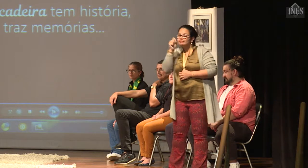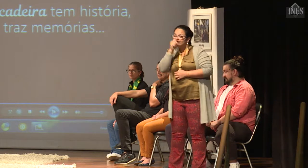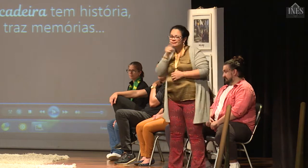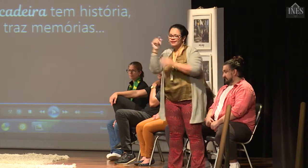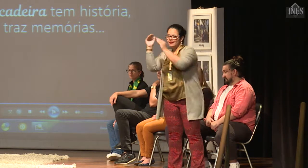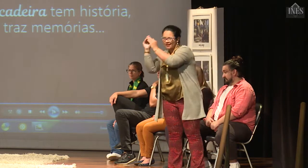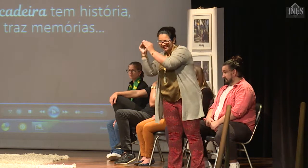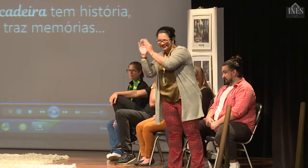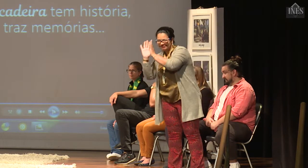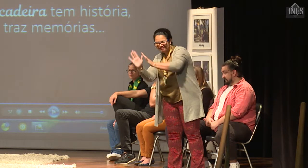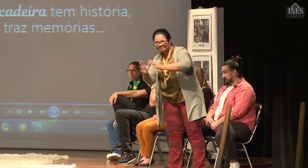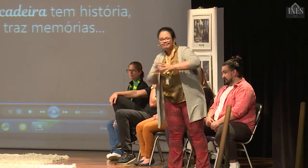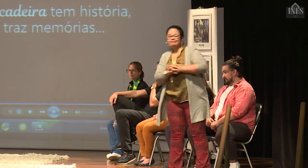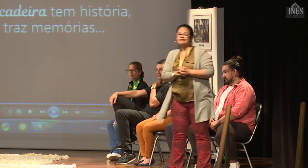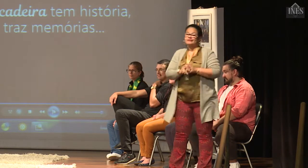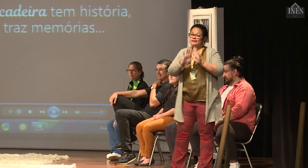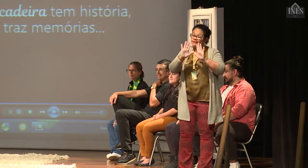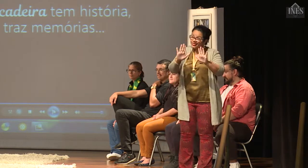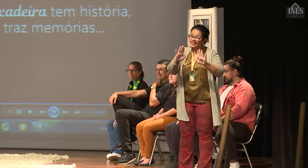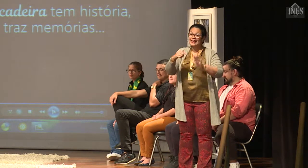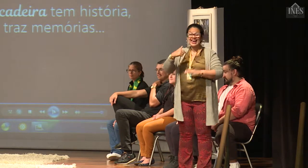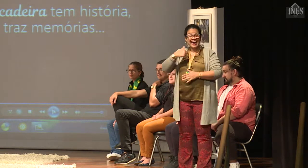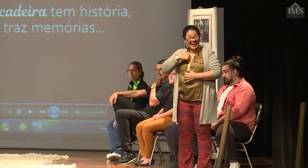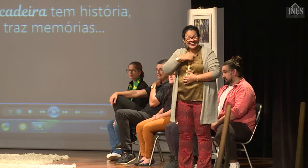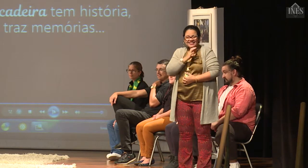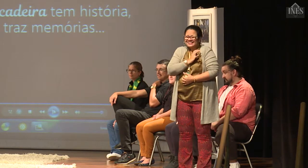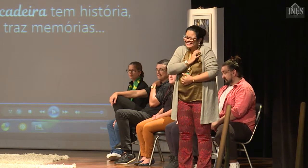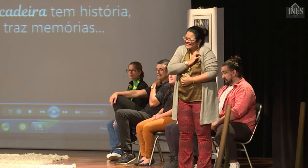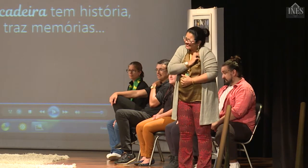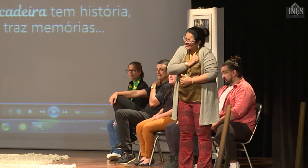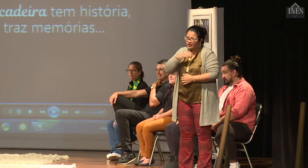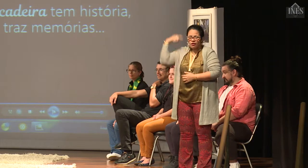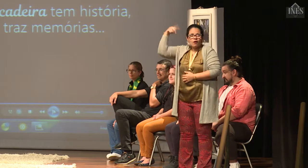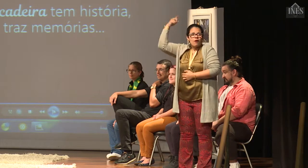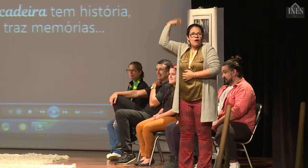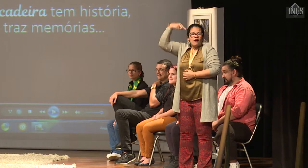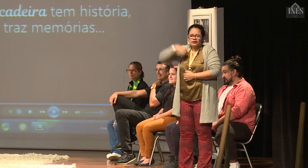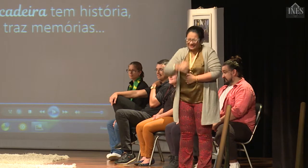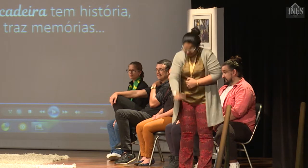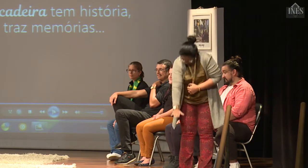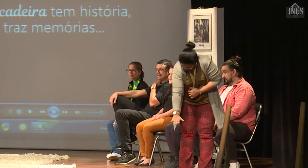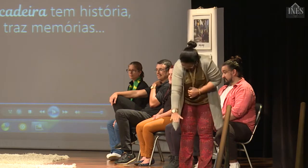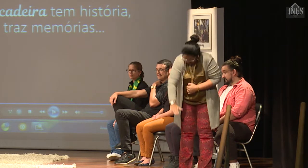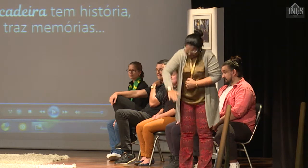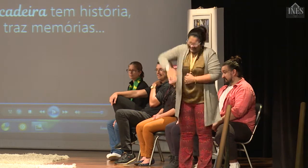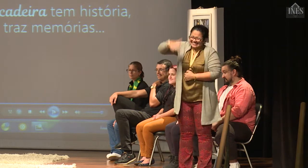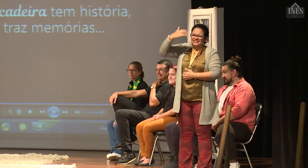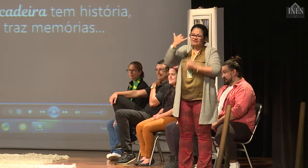sexta. Sábado e domingo nós íamos para casa, nesse período de internato. Uma brincadeira que eu adorava, que eu era louca,